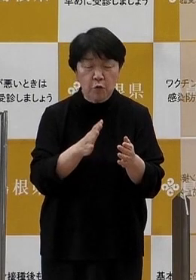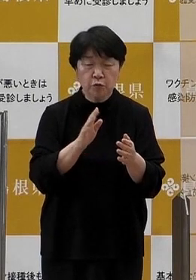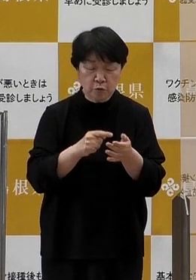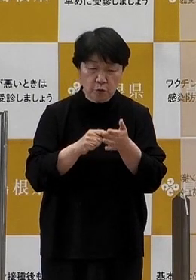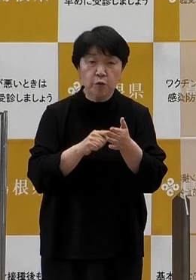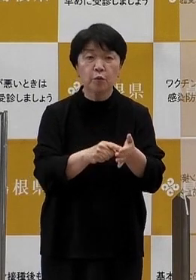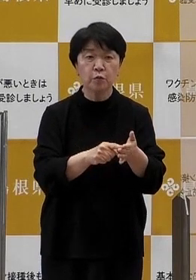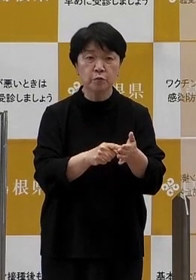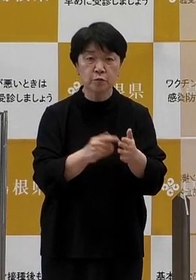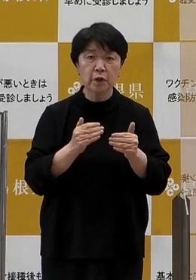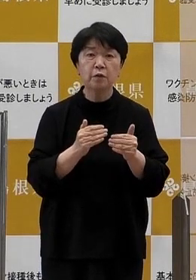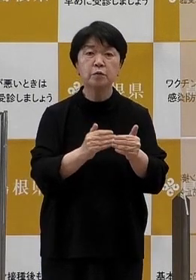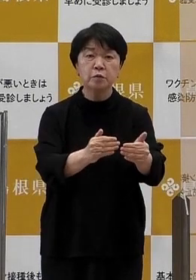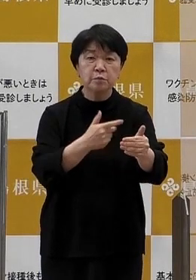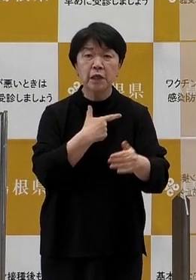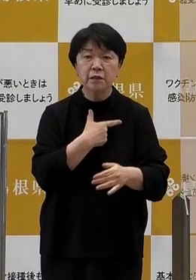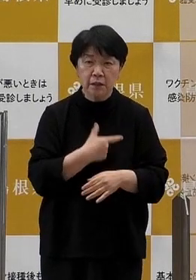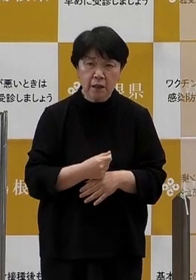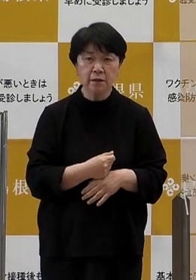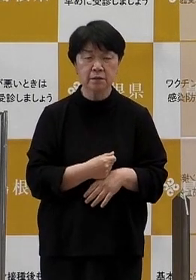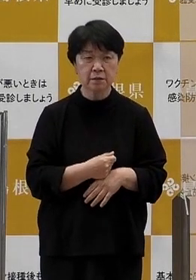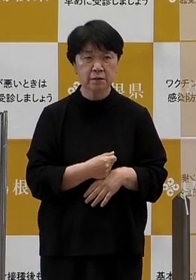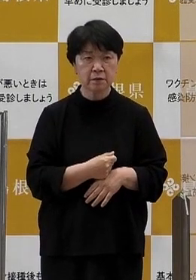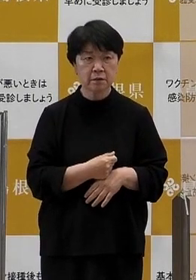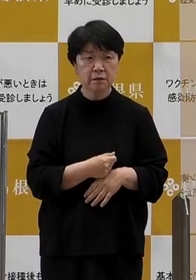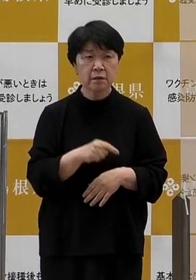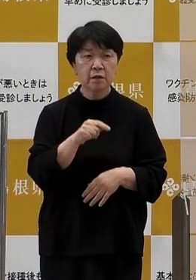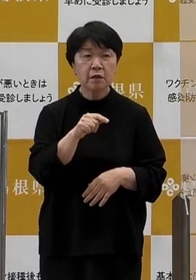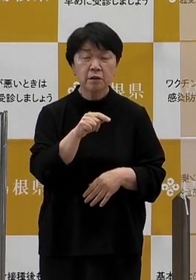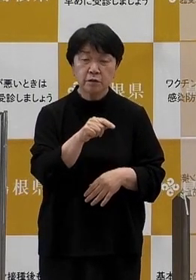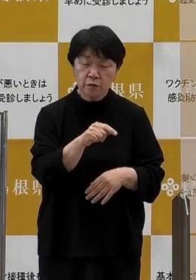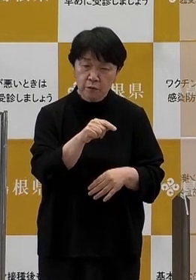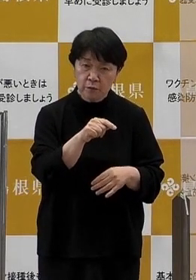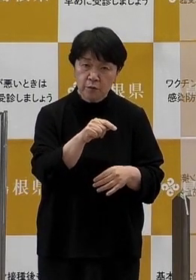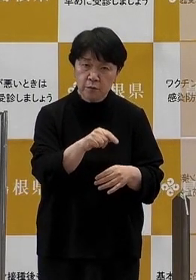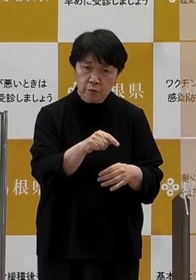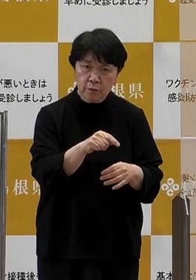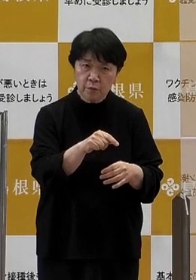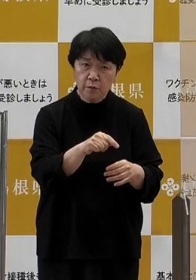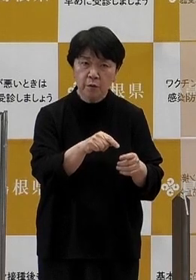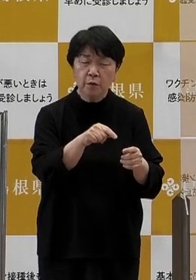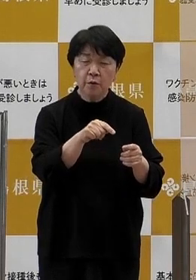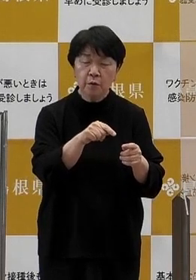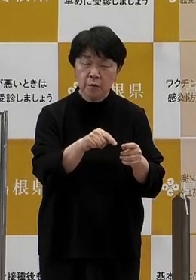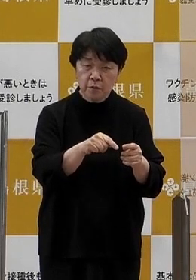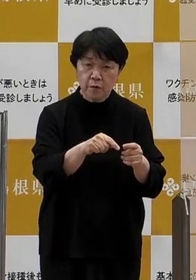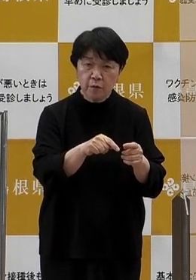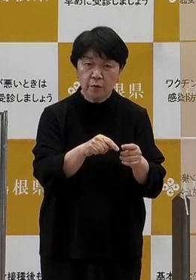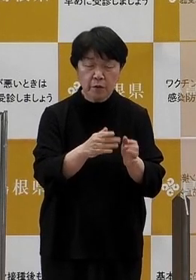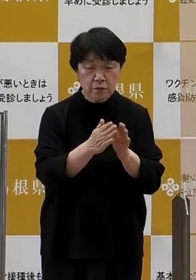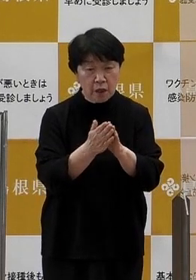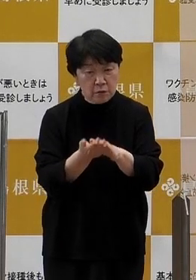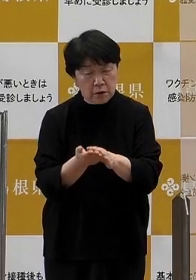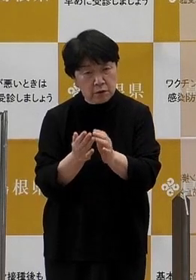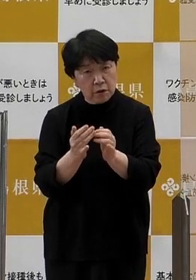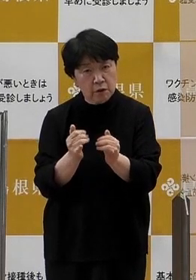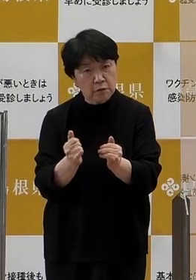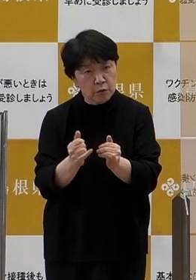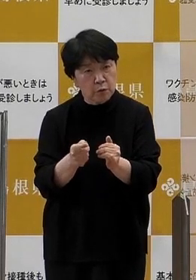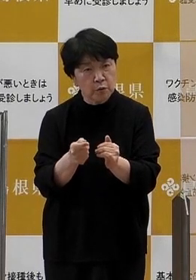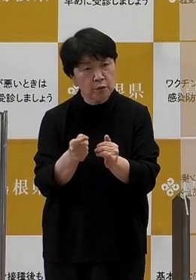ない。このポジションをわざわざ手放す必要ない。わざわざ人が、死者が増えかね